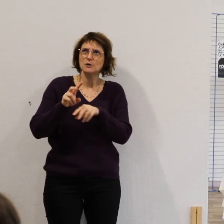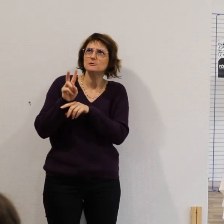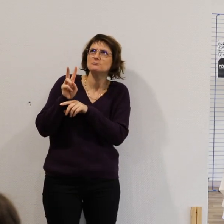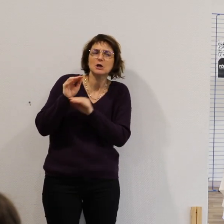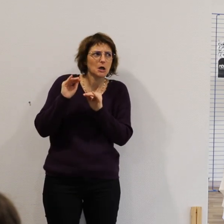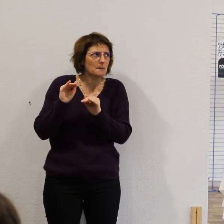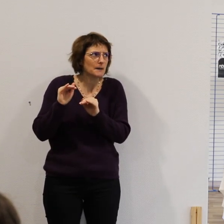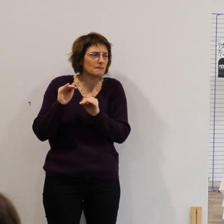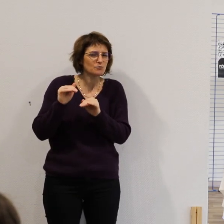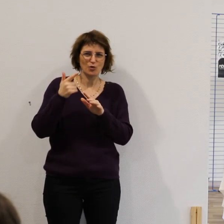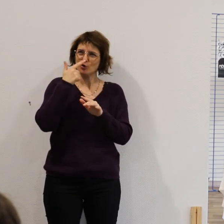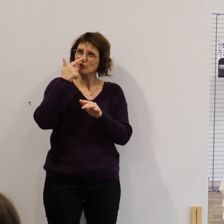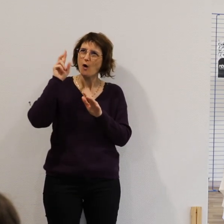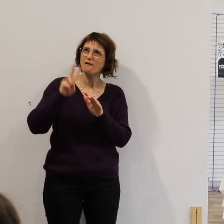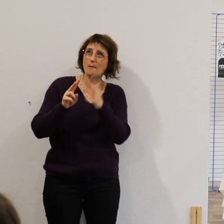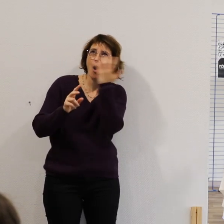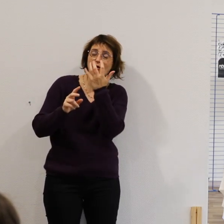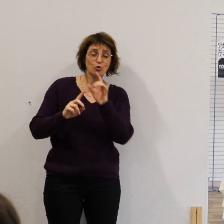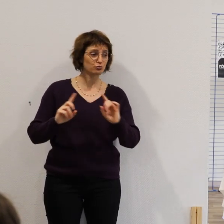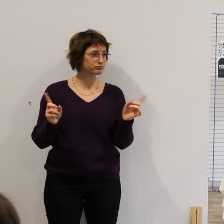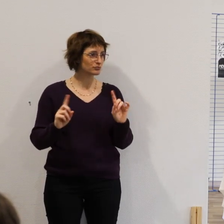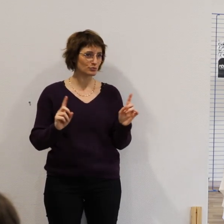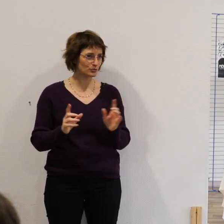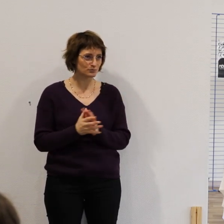rage. Mais rien de vraiment terrifiant.